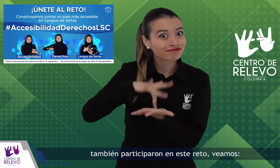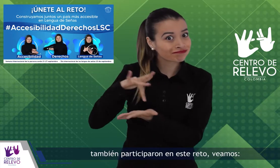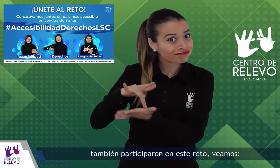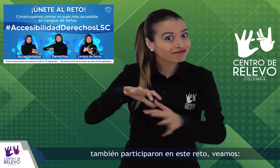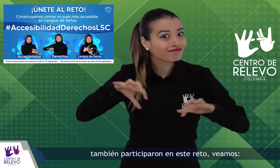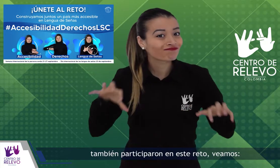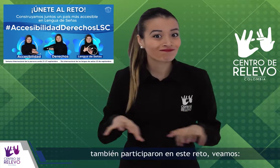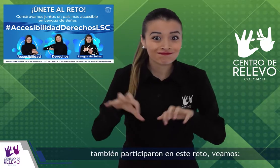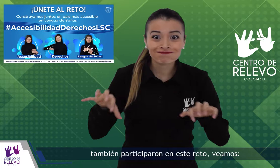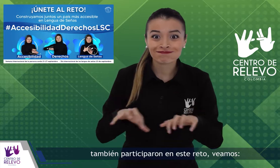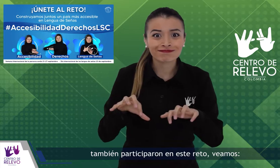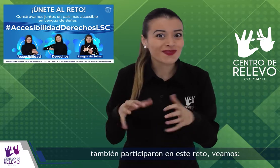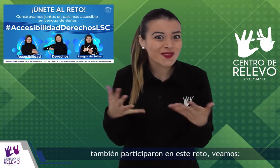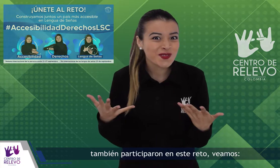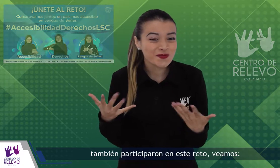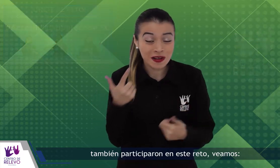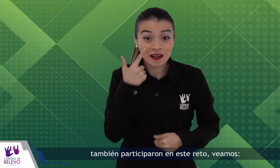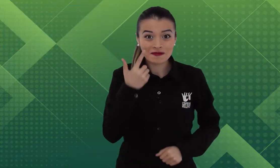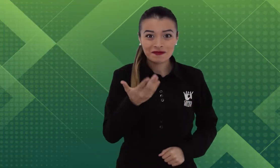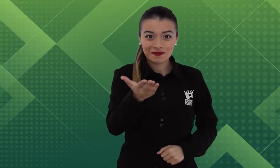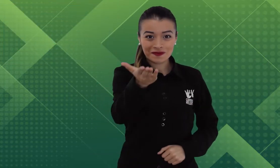participaron en este reto. ¡Veamos!